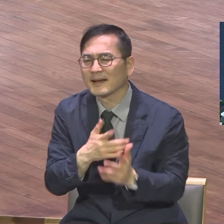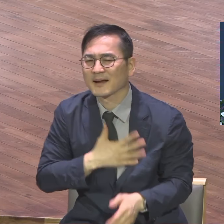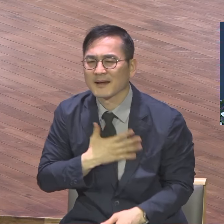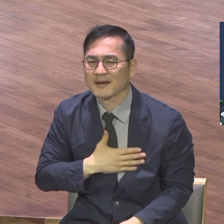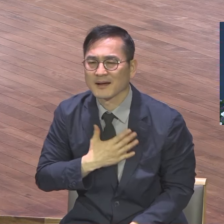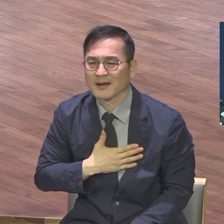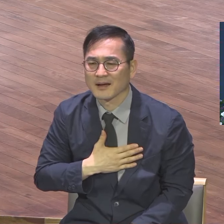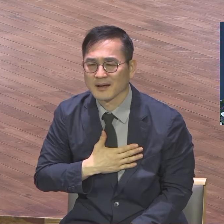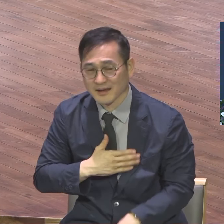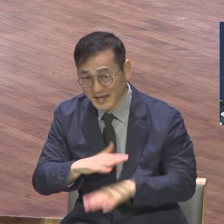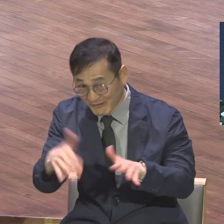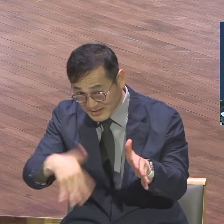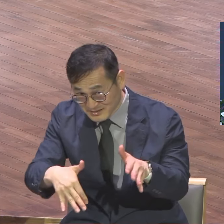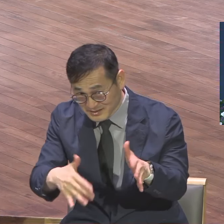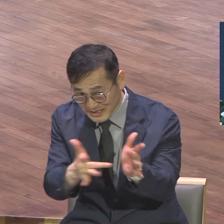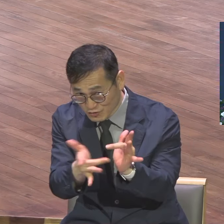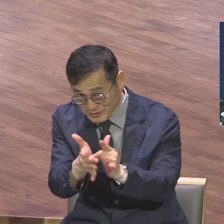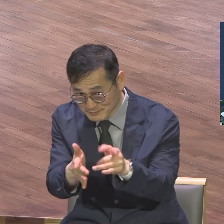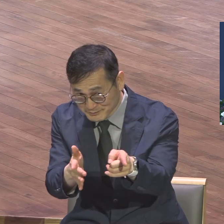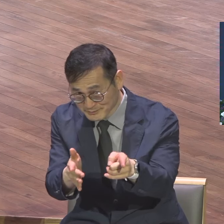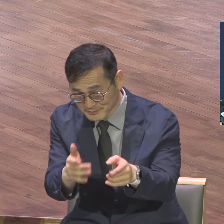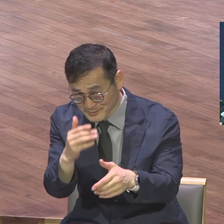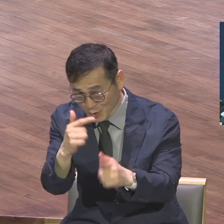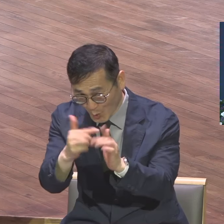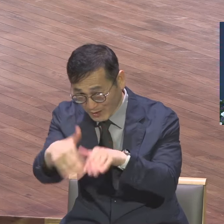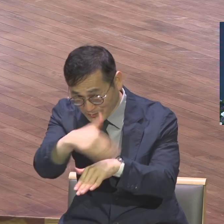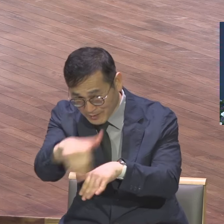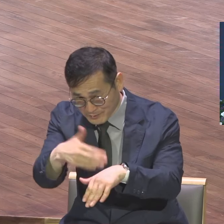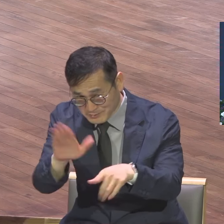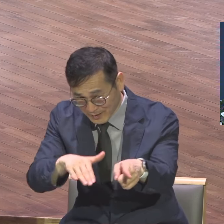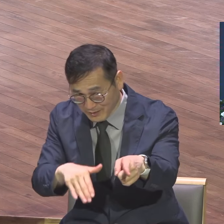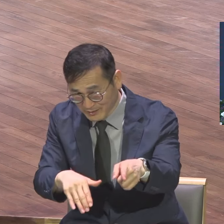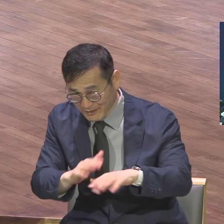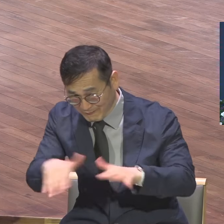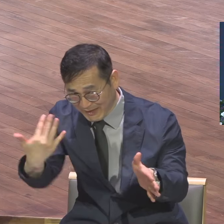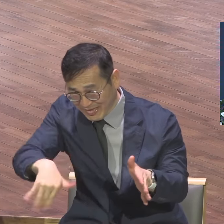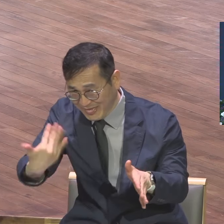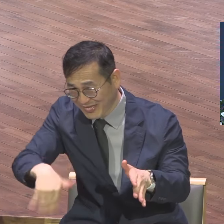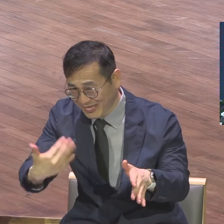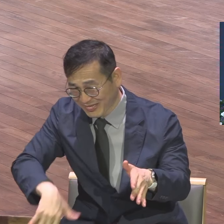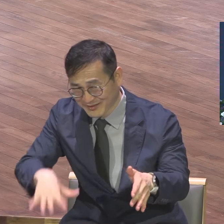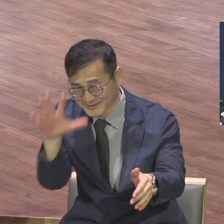안 난 사람 갖고 놀아요. 그냥 노르게 까물어. 아시겠어요?